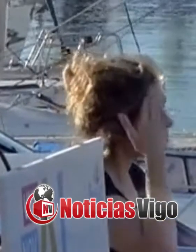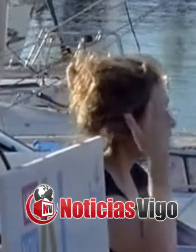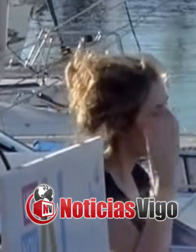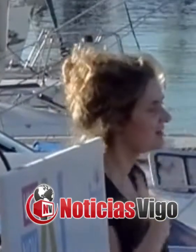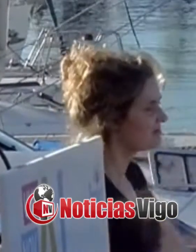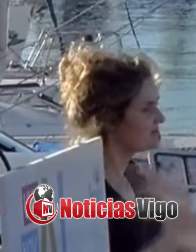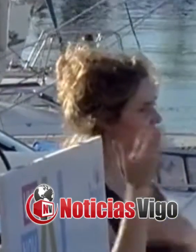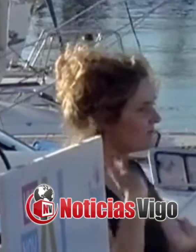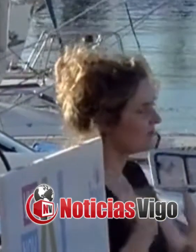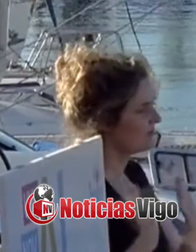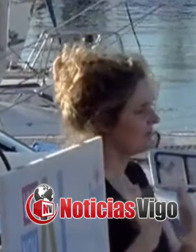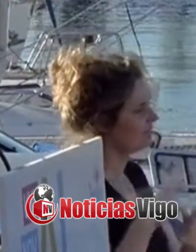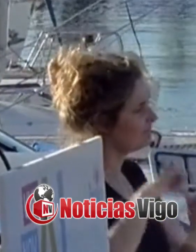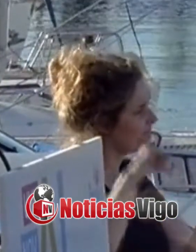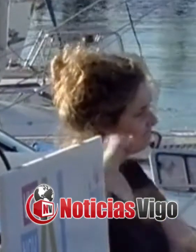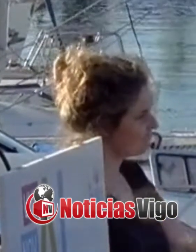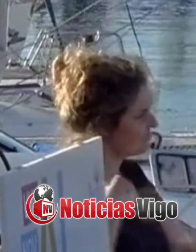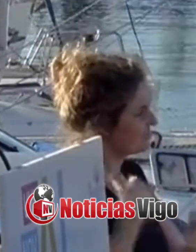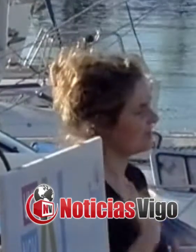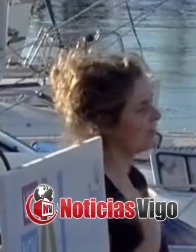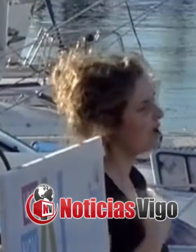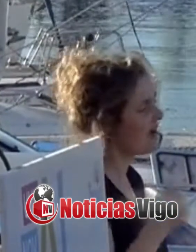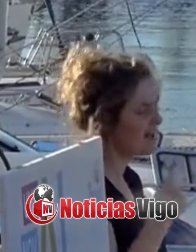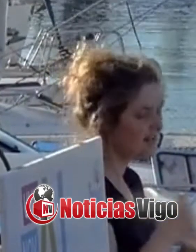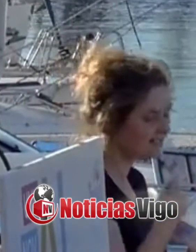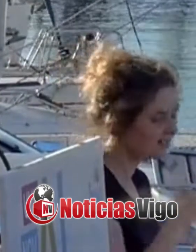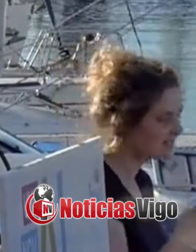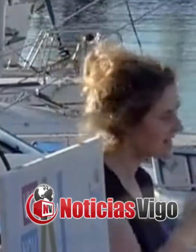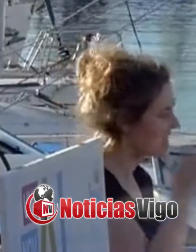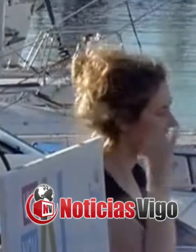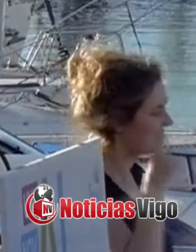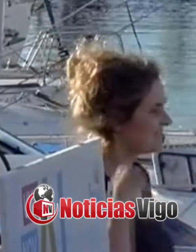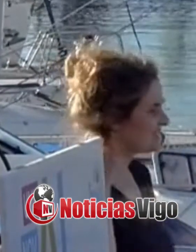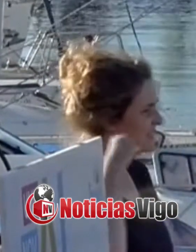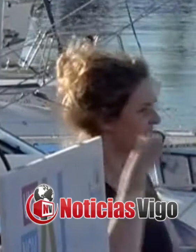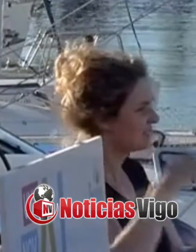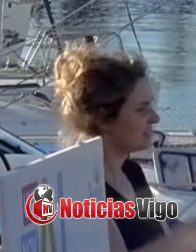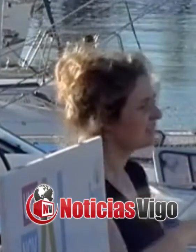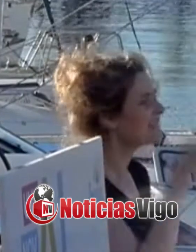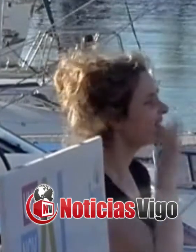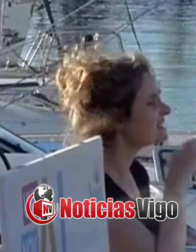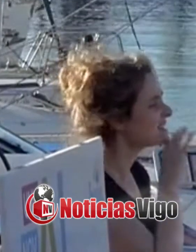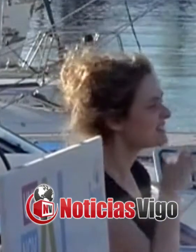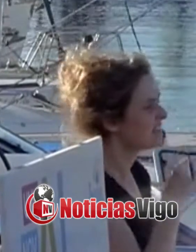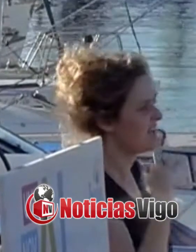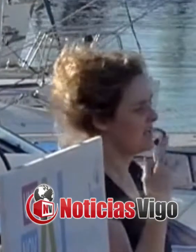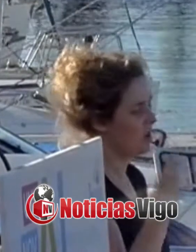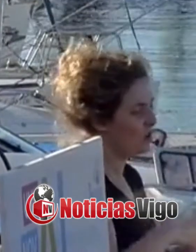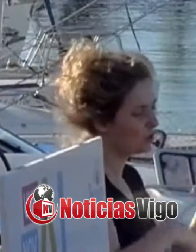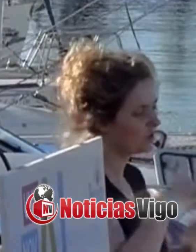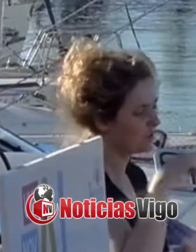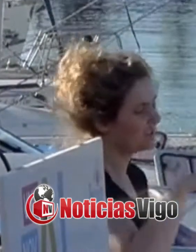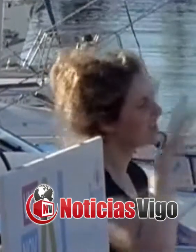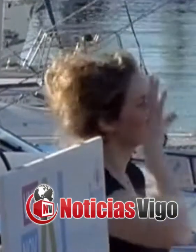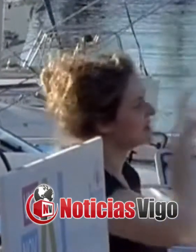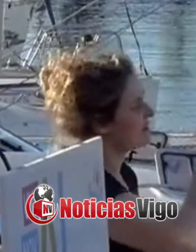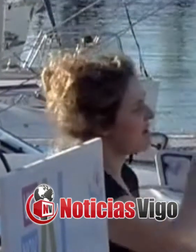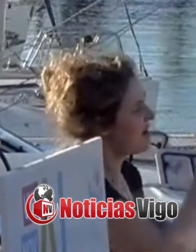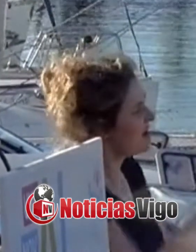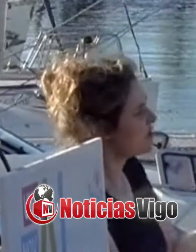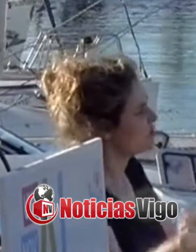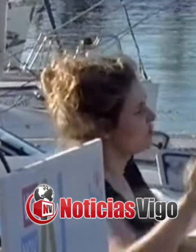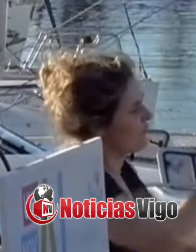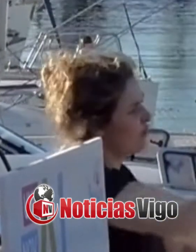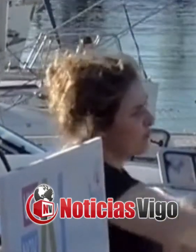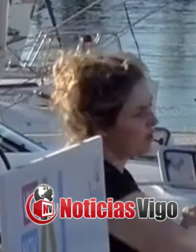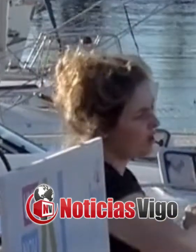memoria das mulleres que nos precederon, as traballadoras que durante séculos ergueron este país e que foron borradas da